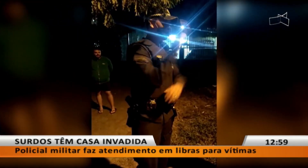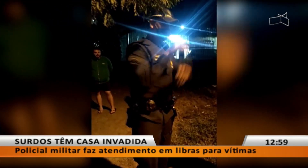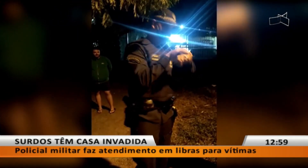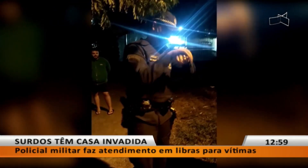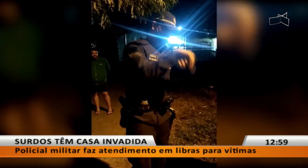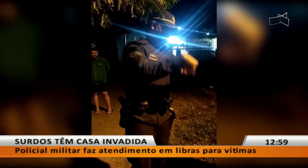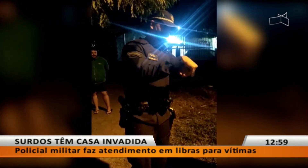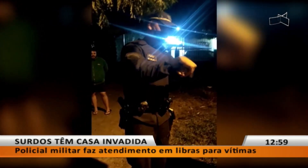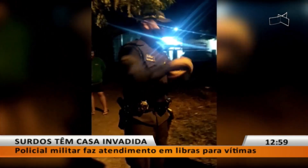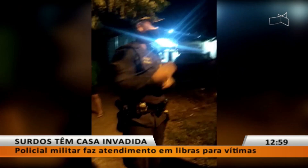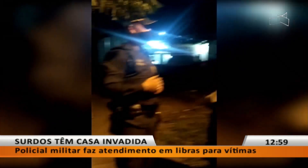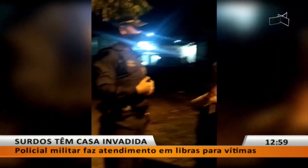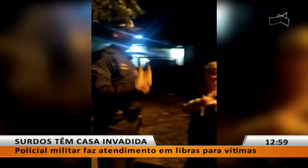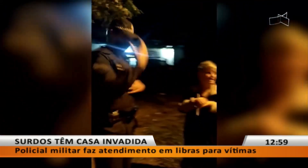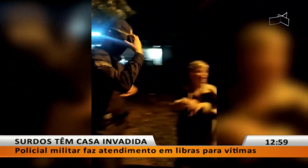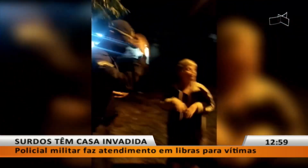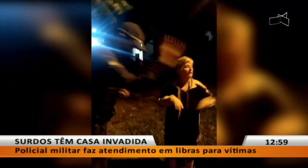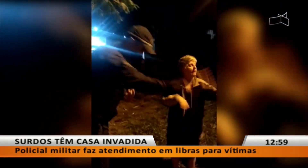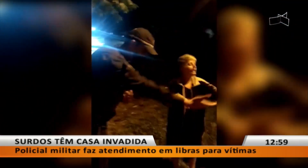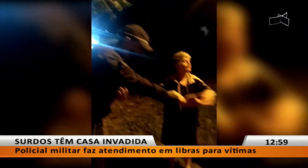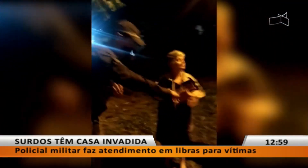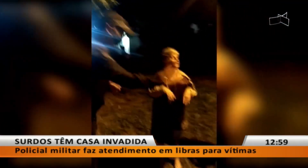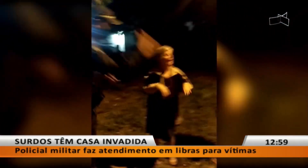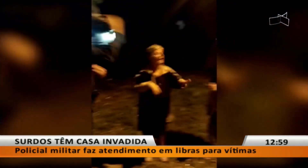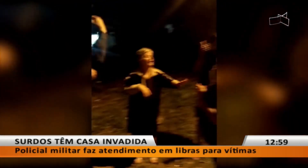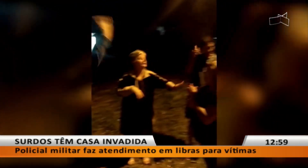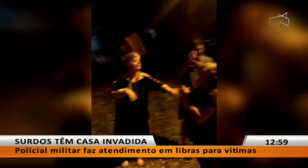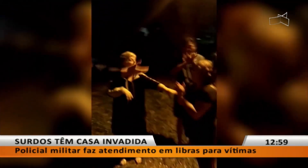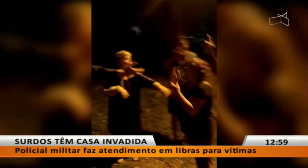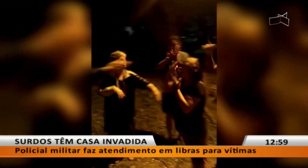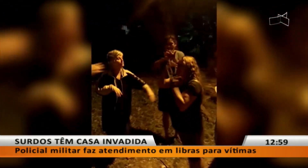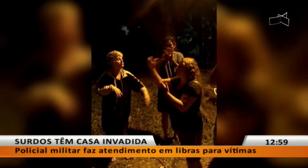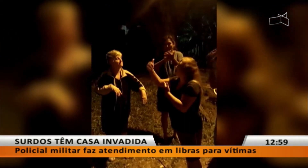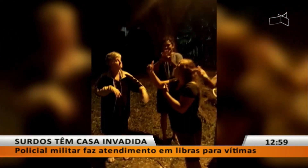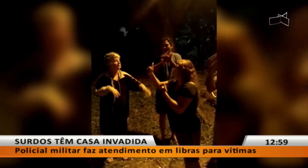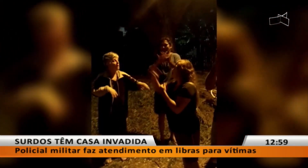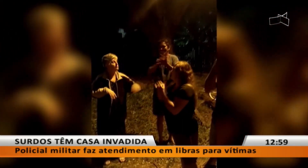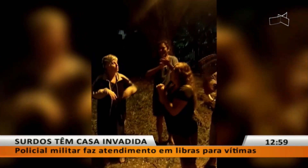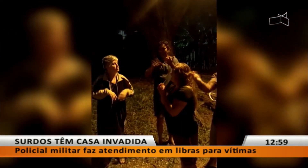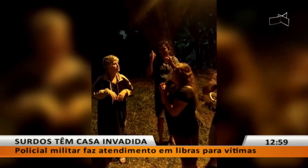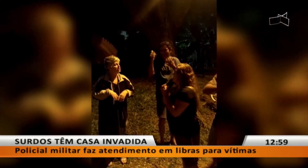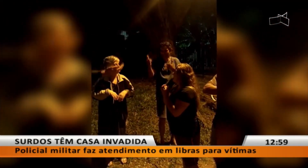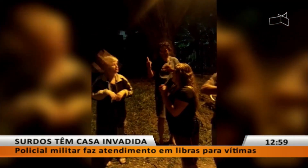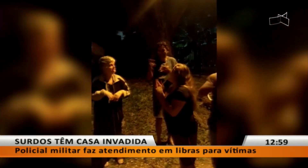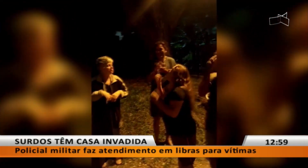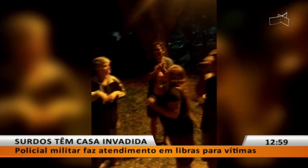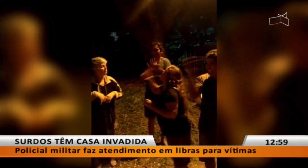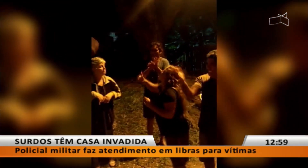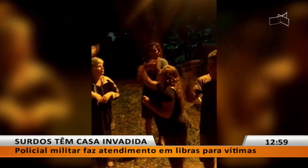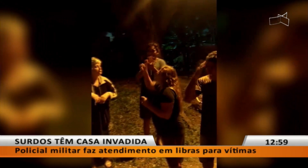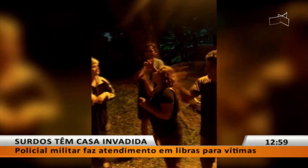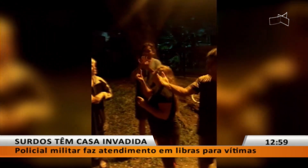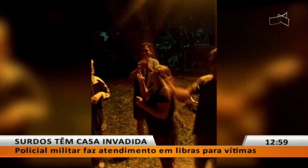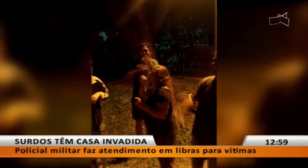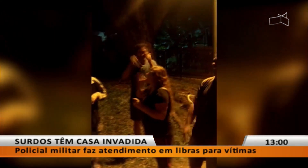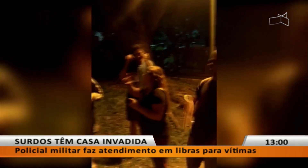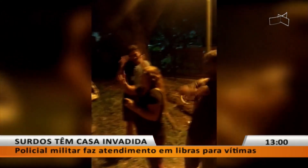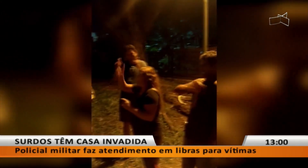né, com essas pessoas que realmente têm uma dificuldade. Primeira vez que eu vejo assim, a felicidade, né, das pessoas